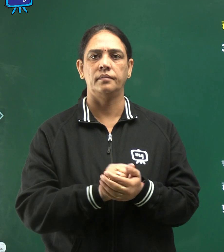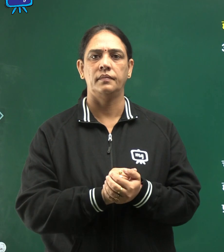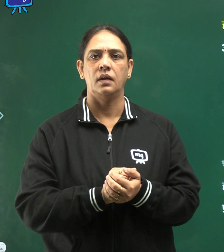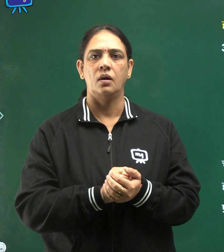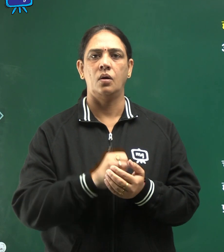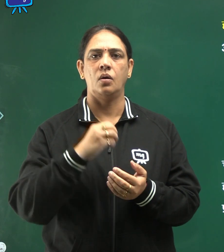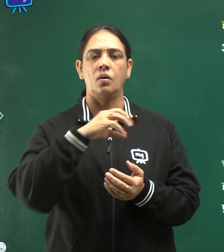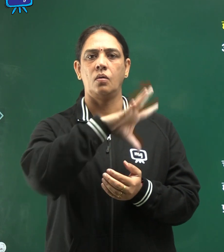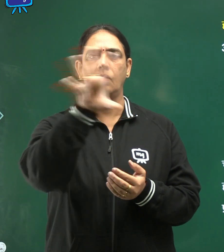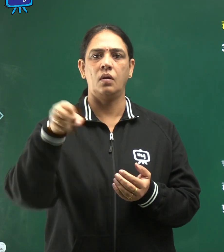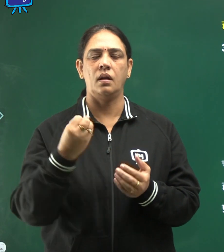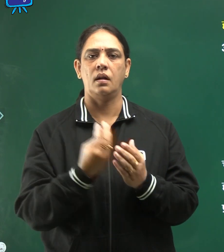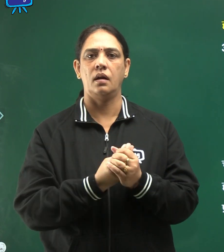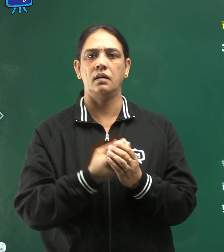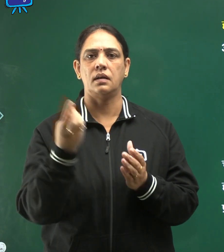कुल अंक